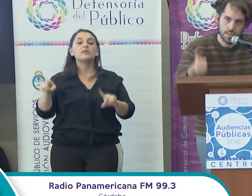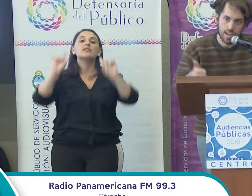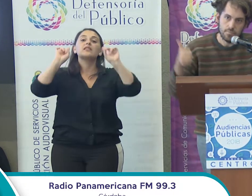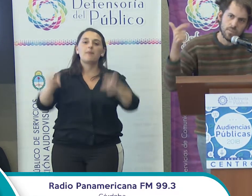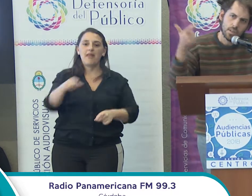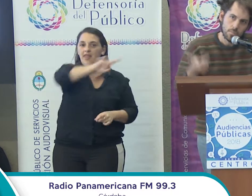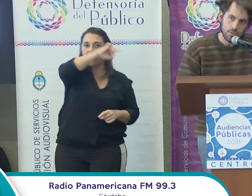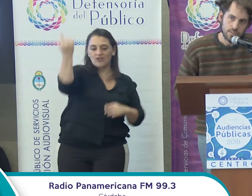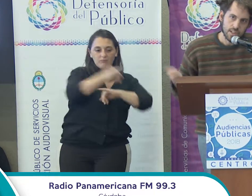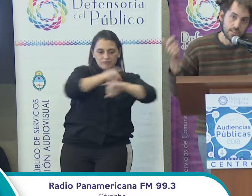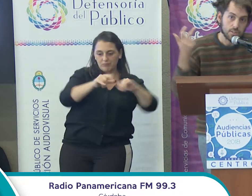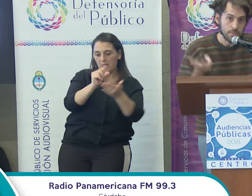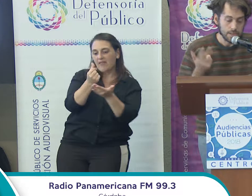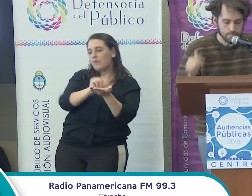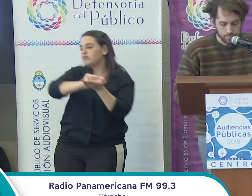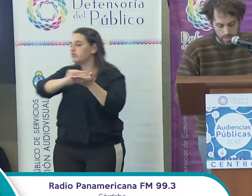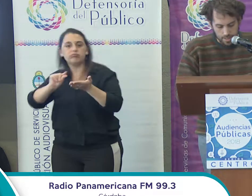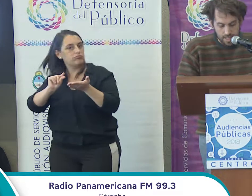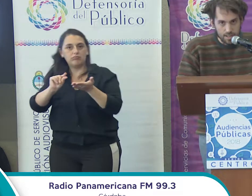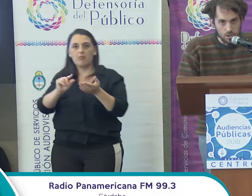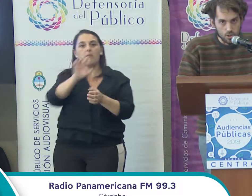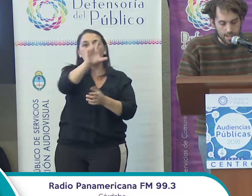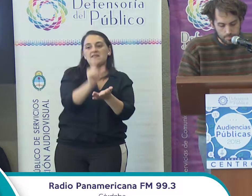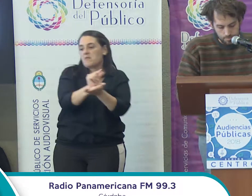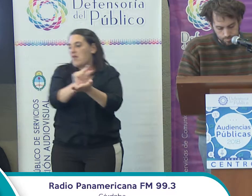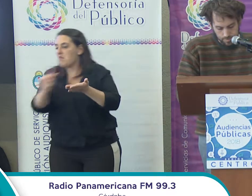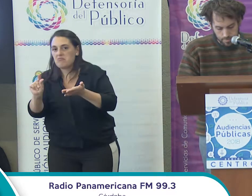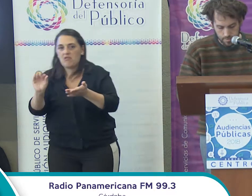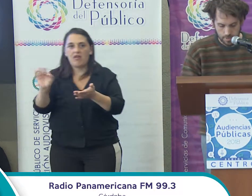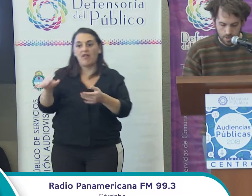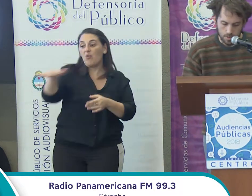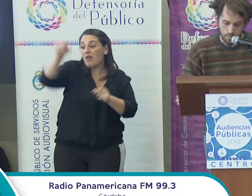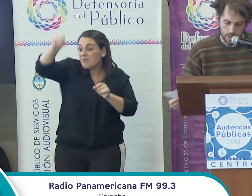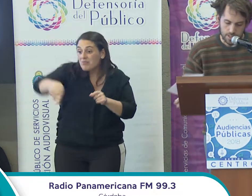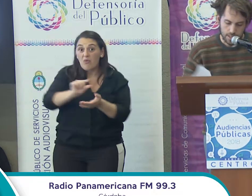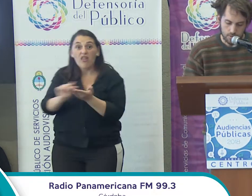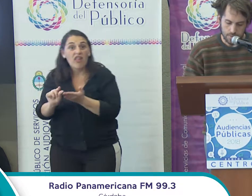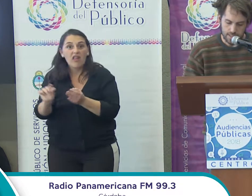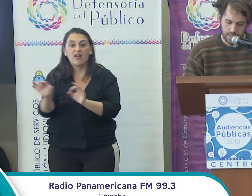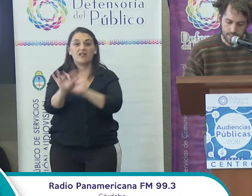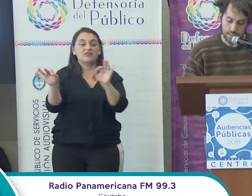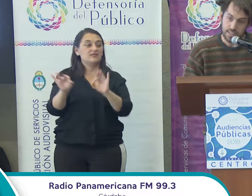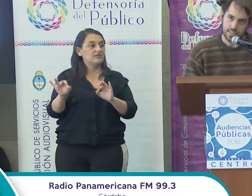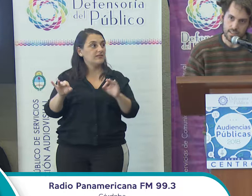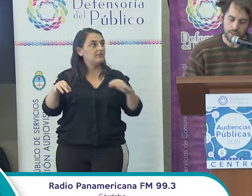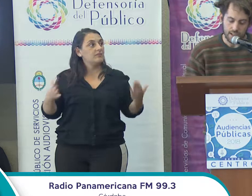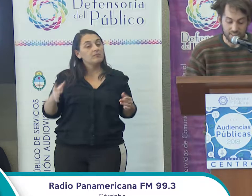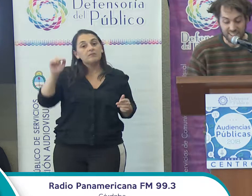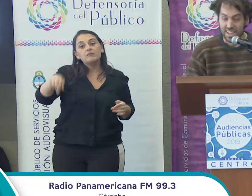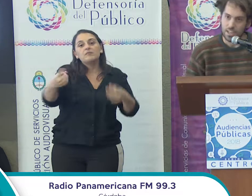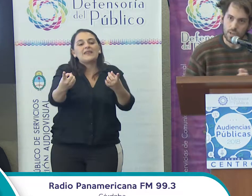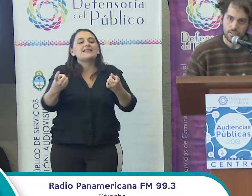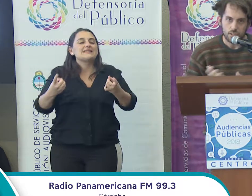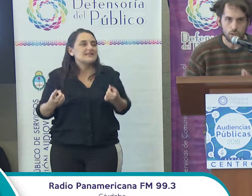solo nacional provincial sino también a nivel local por ende de alguna manera se necesita una